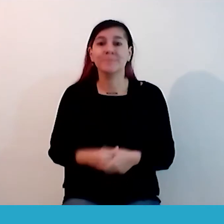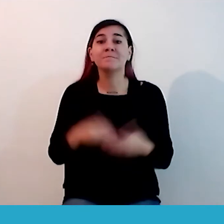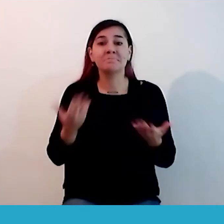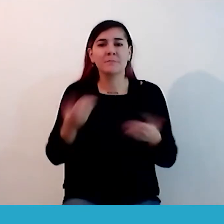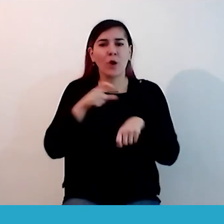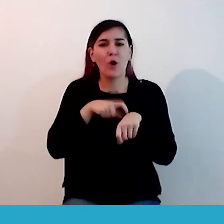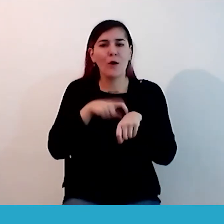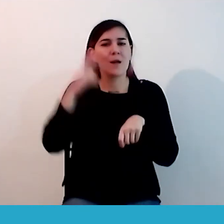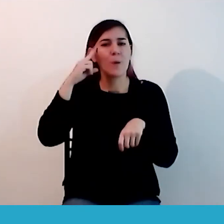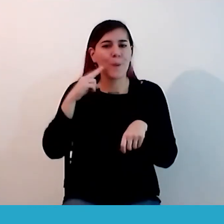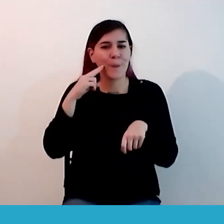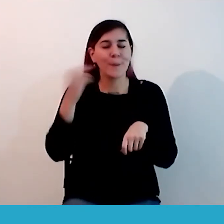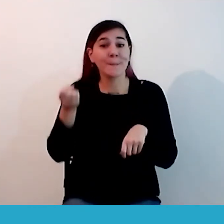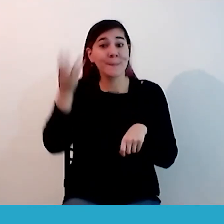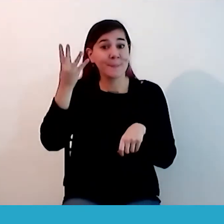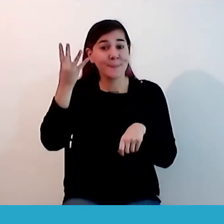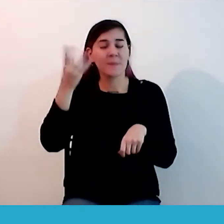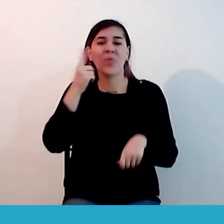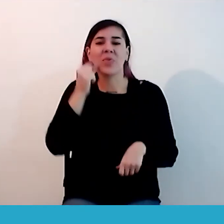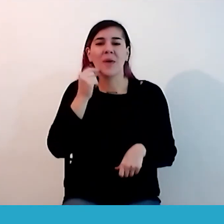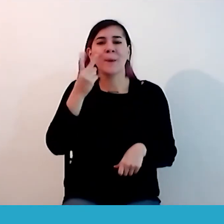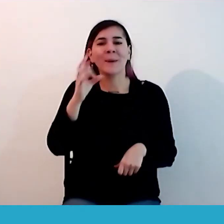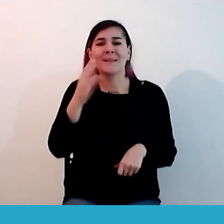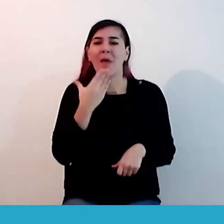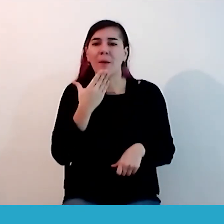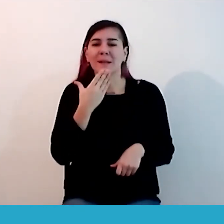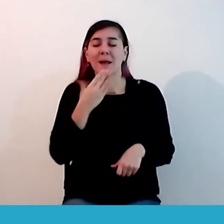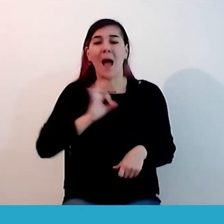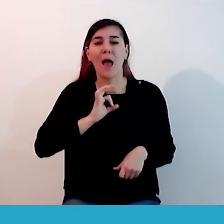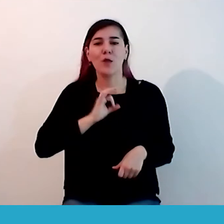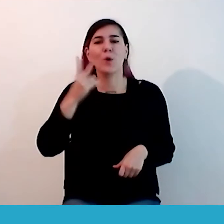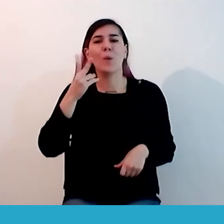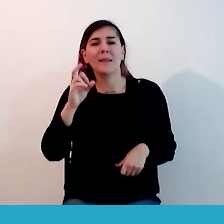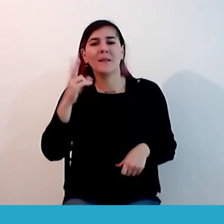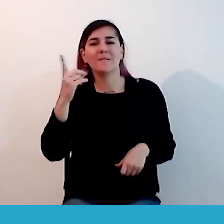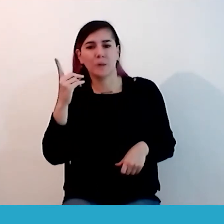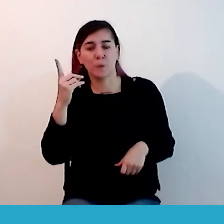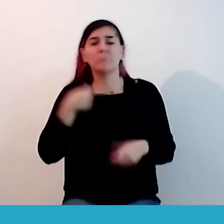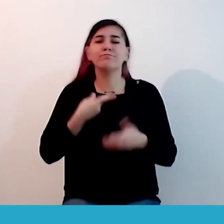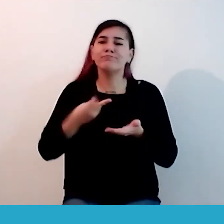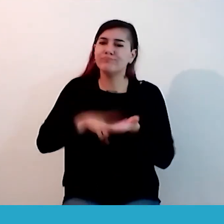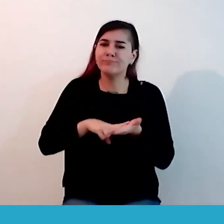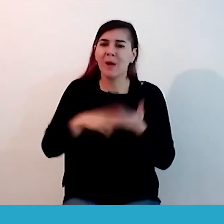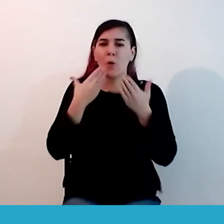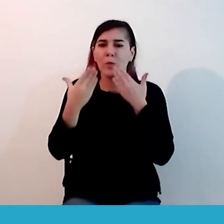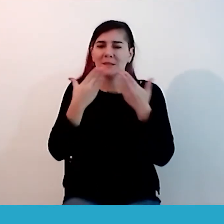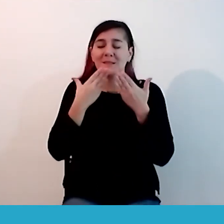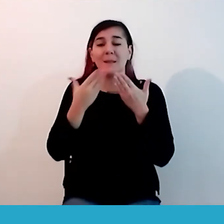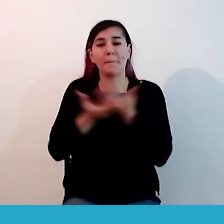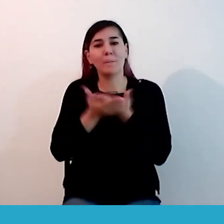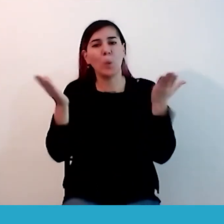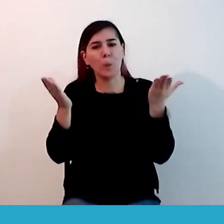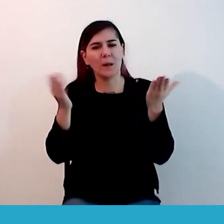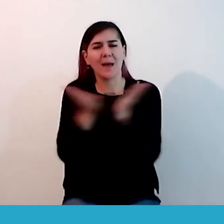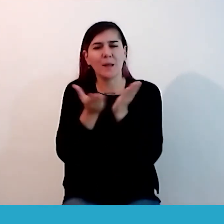siendo las 9 horas del día 20 de abril de 2021, se retoma la audiencia pública correspondiente al estudio de impacto ambiental